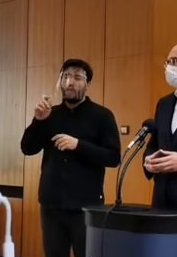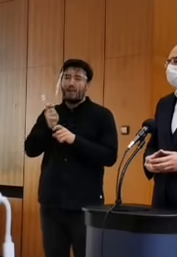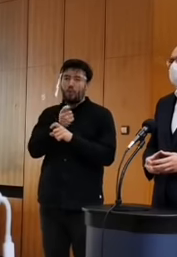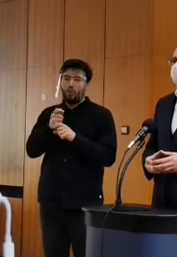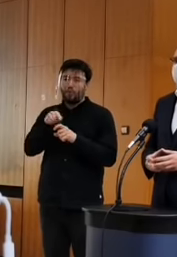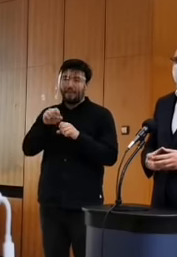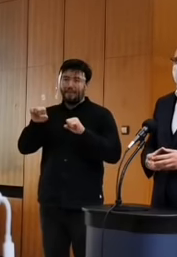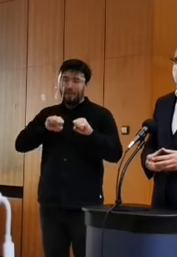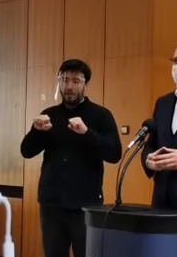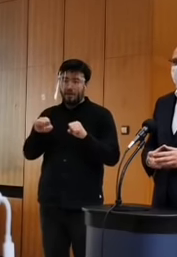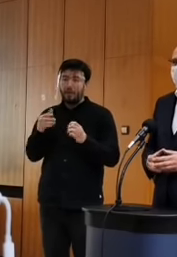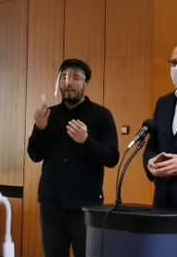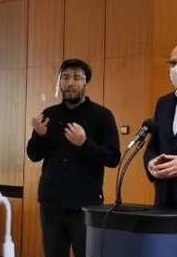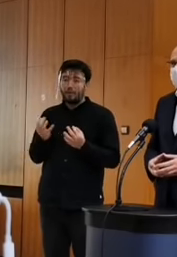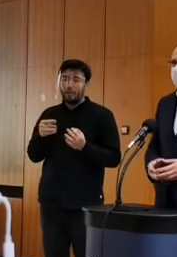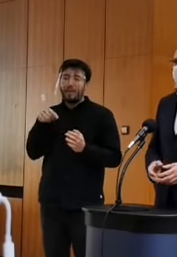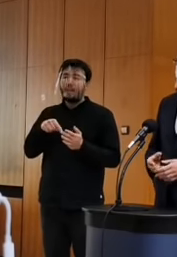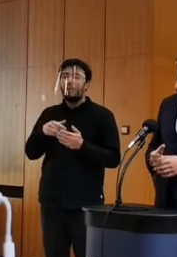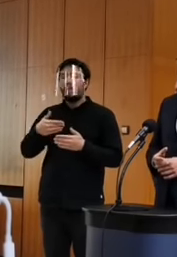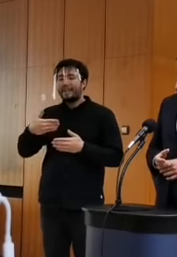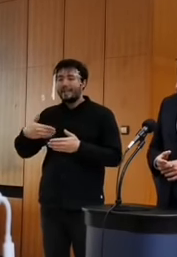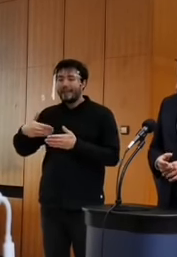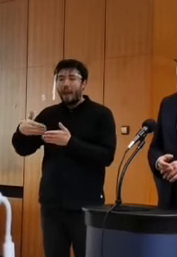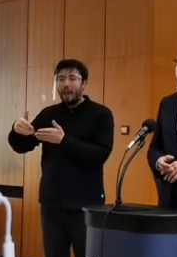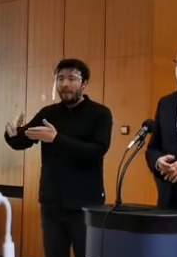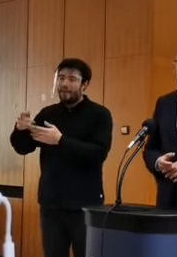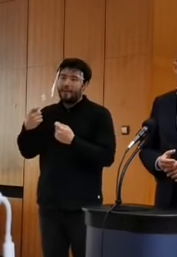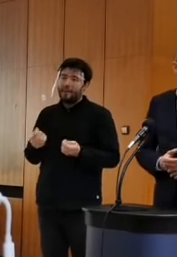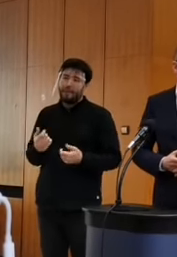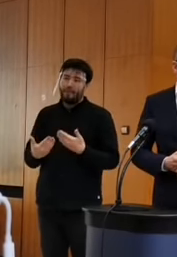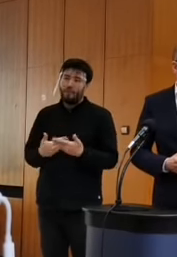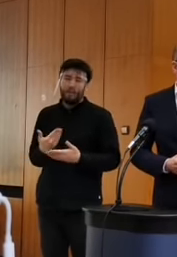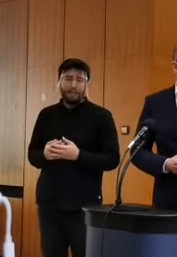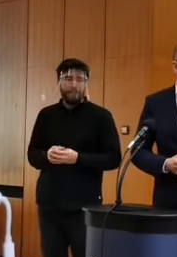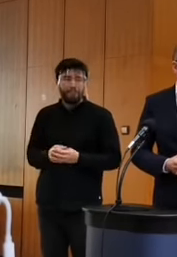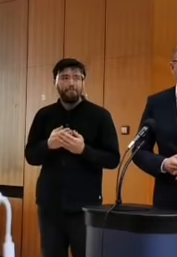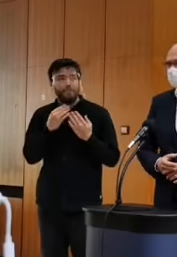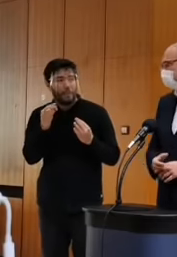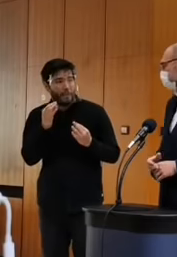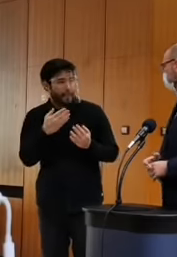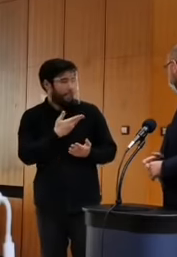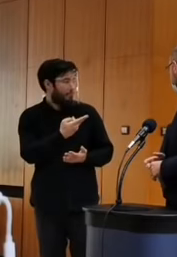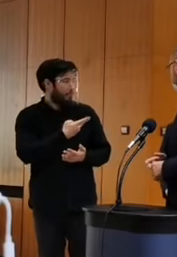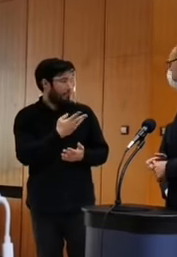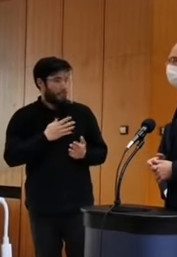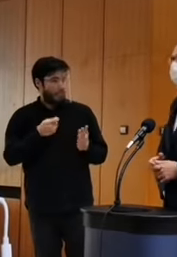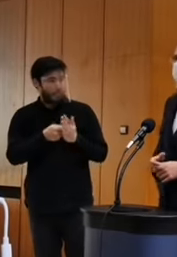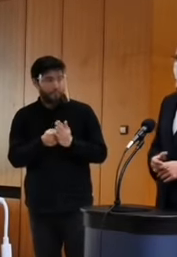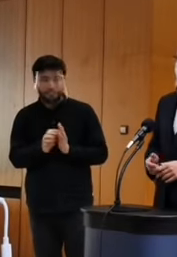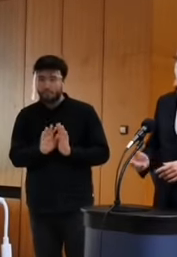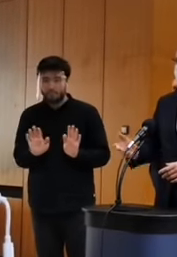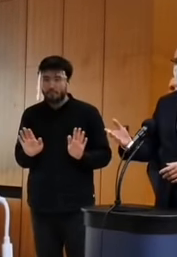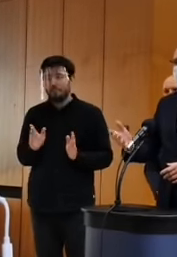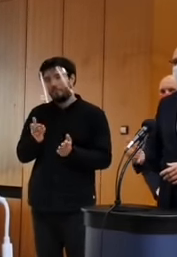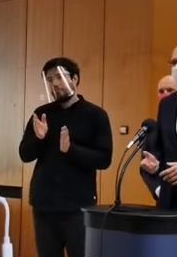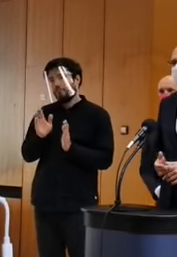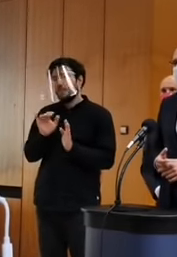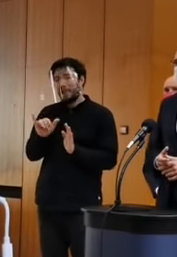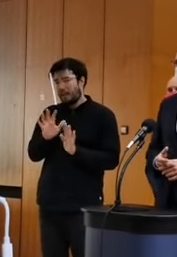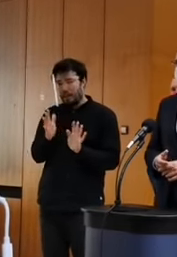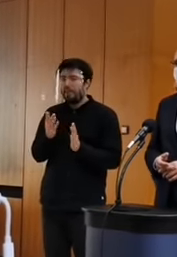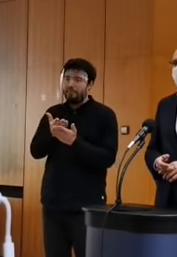takto ďalej sa už nedá fungovať. Ďakujem pekne. Chce niekto z mojich kolegov ešte dodať niečo? Nedakujem. Takže zatiaľ nie, nech sa páči